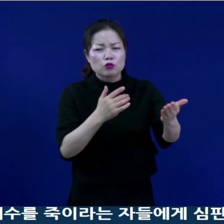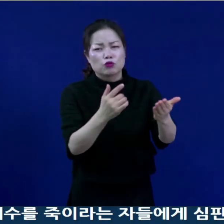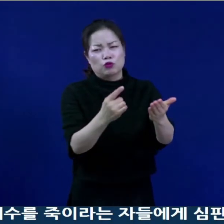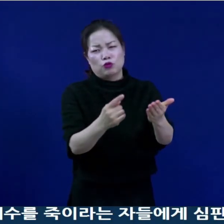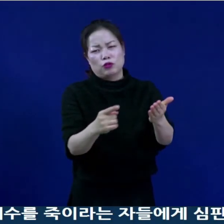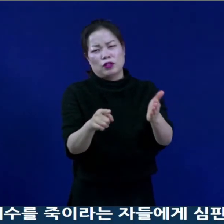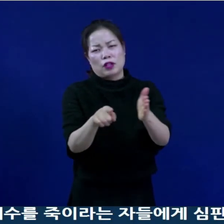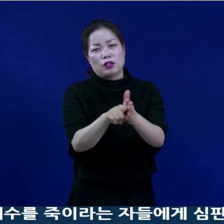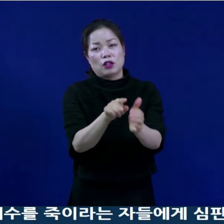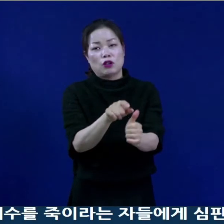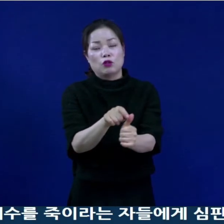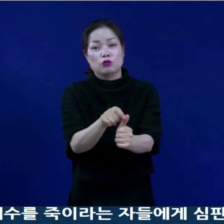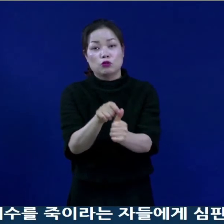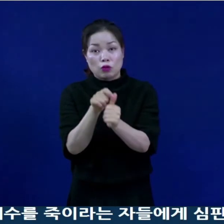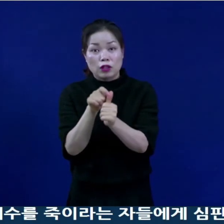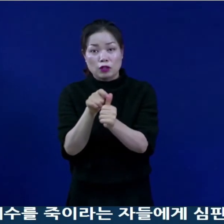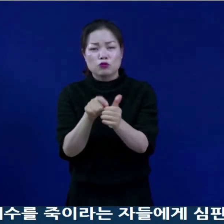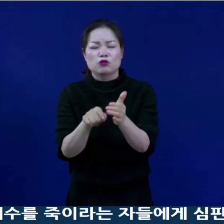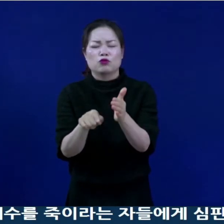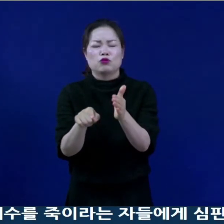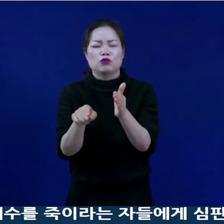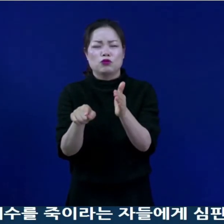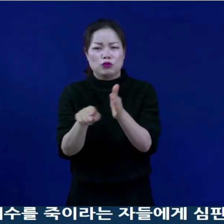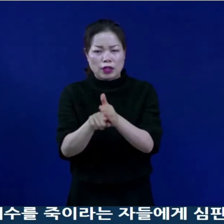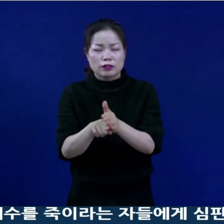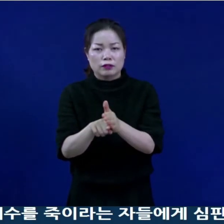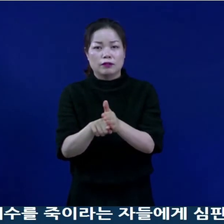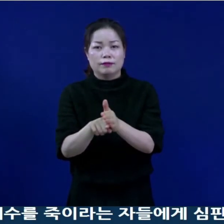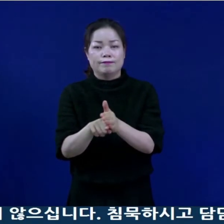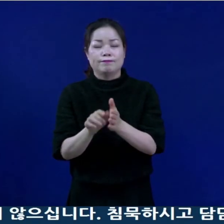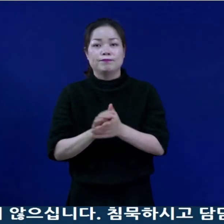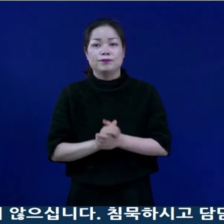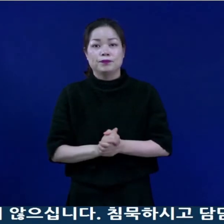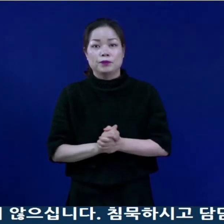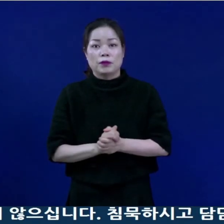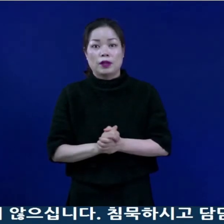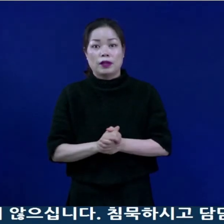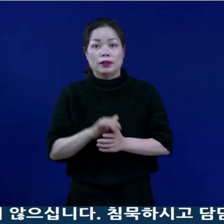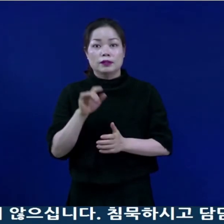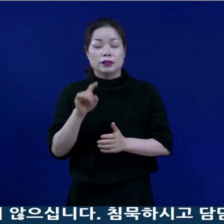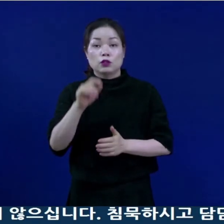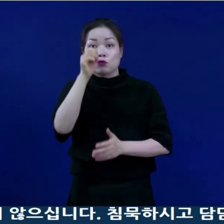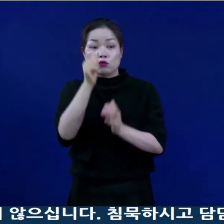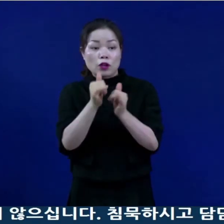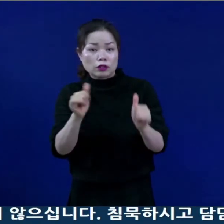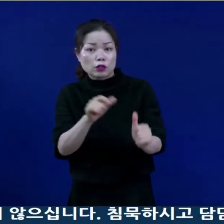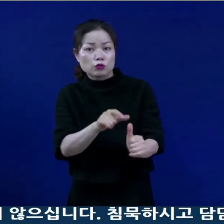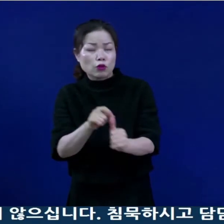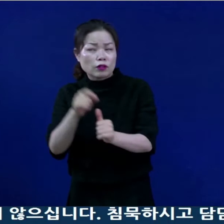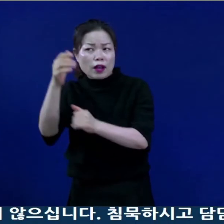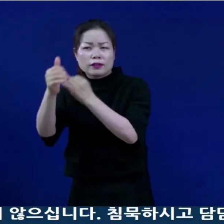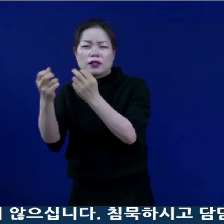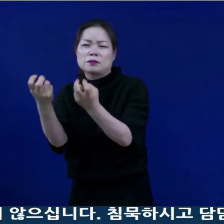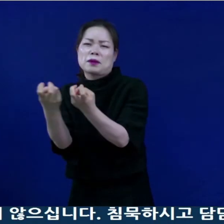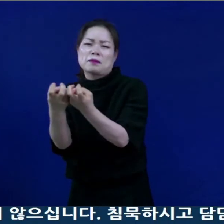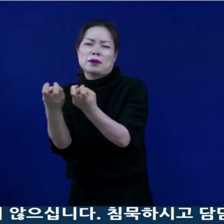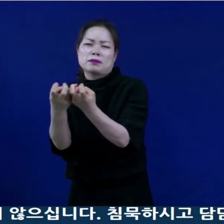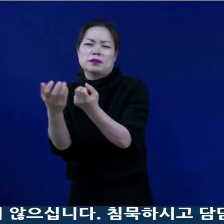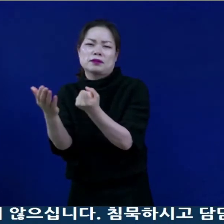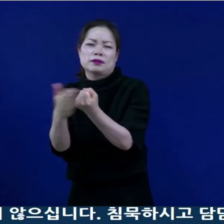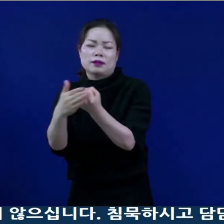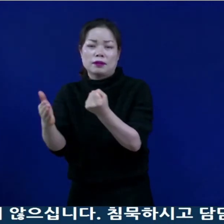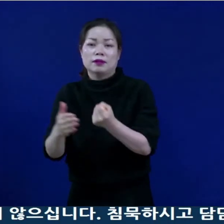구원하시기 위해서 그렇게 하셨습니다. 그것이 죄인들을 구원하신 하나님의 방법이었기